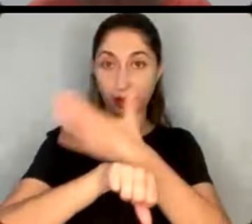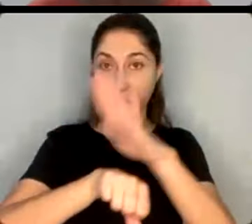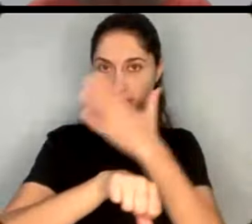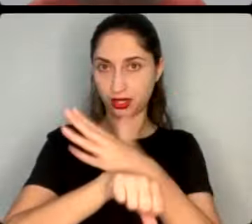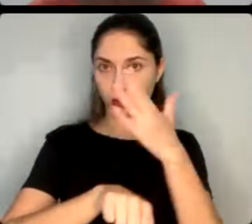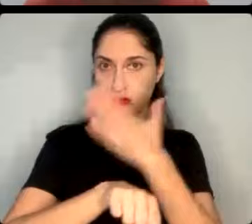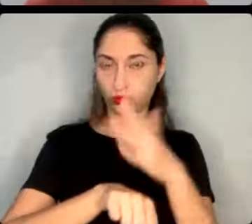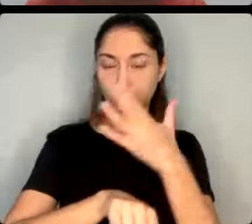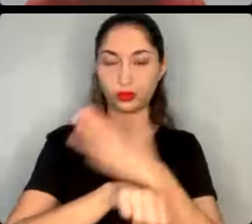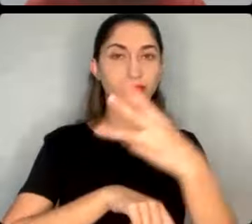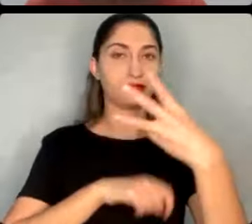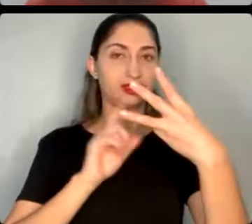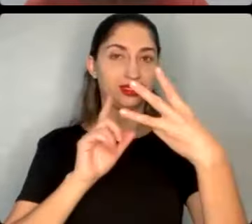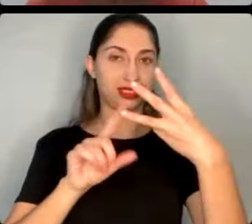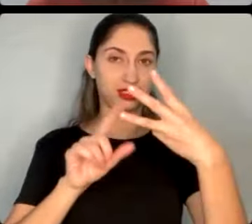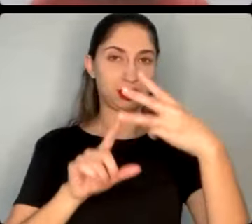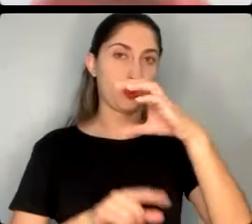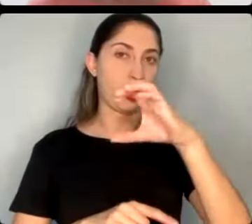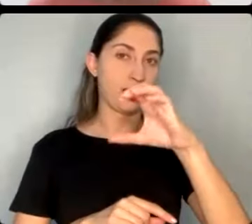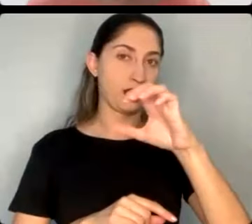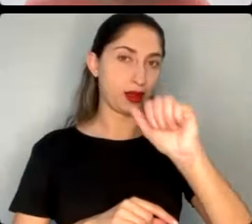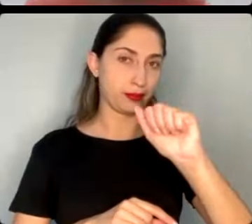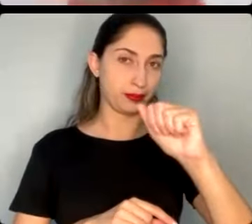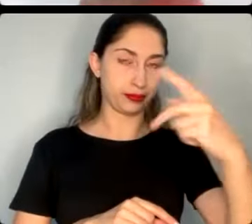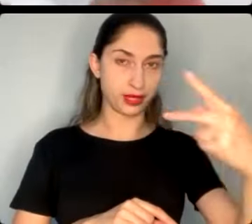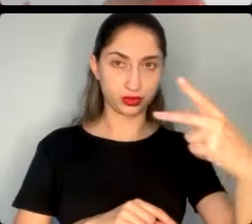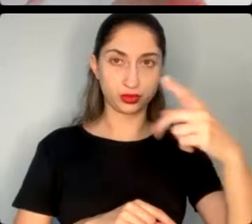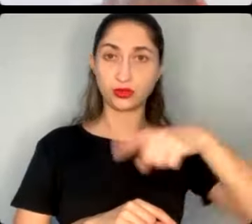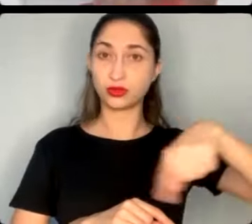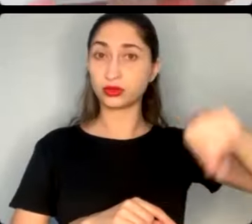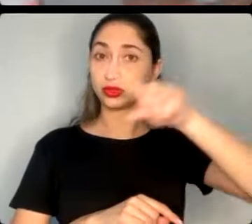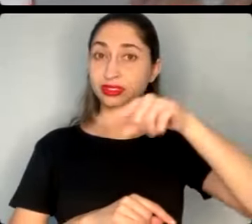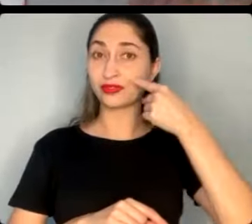no 3º capítulo. O que você vai